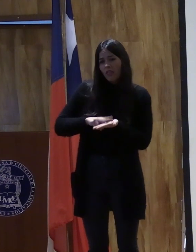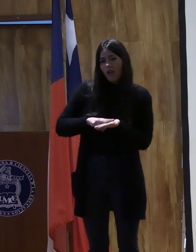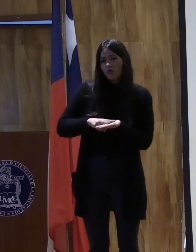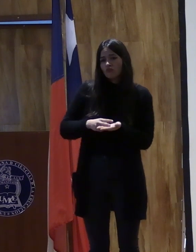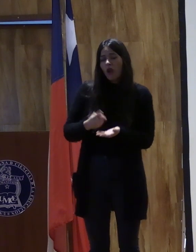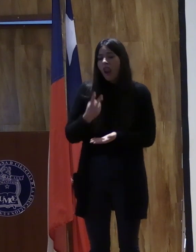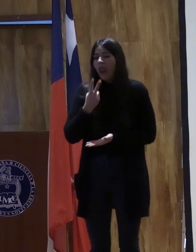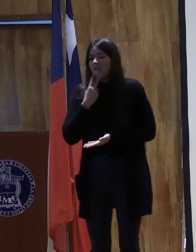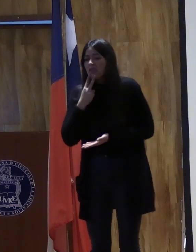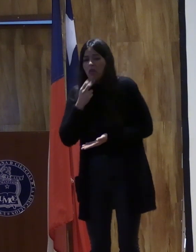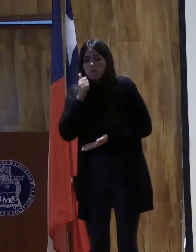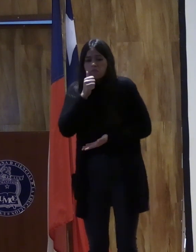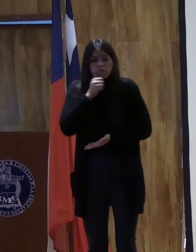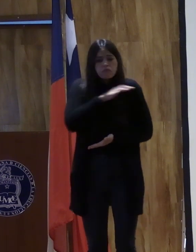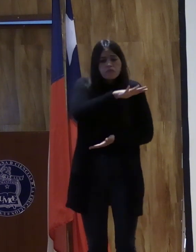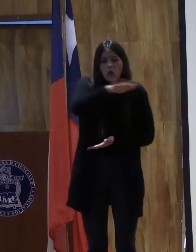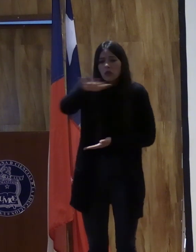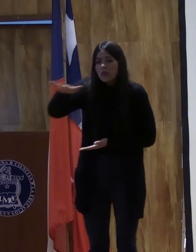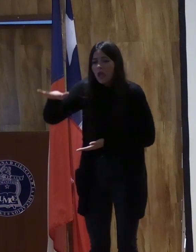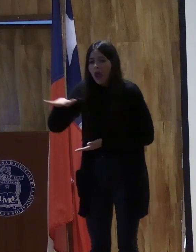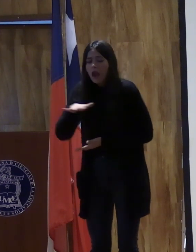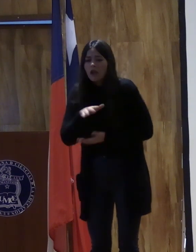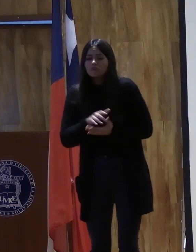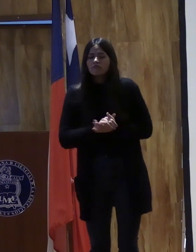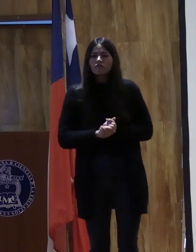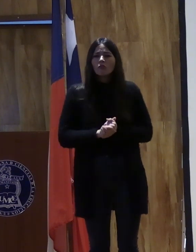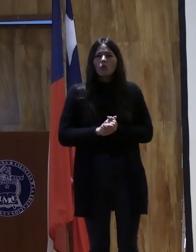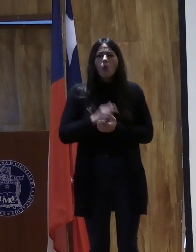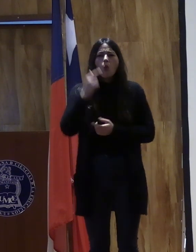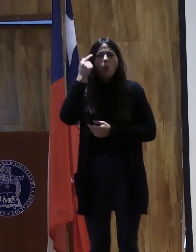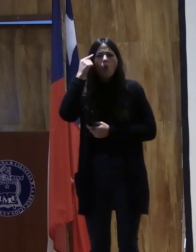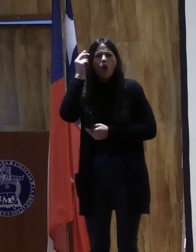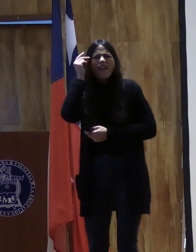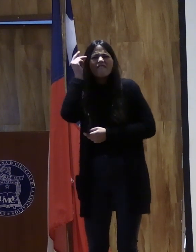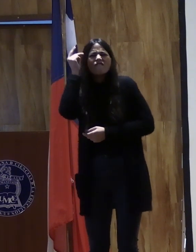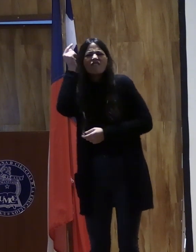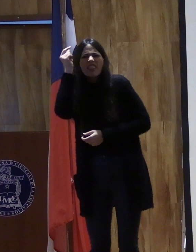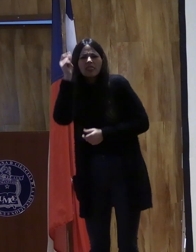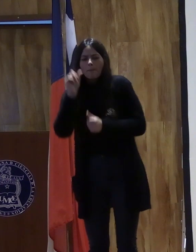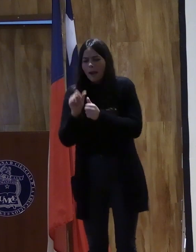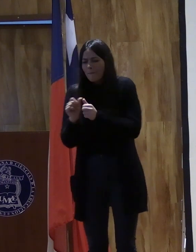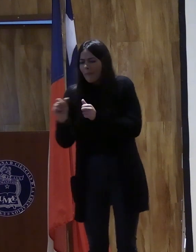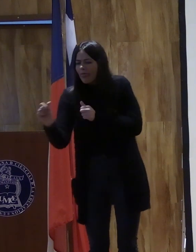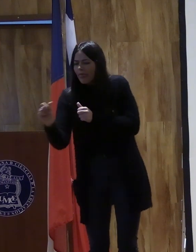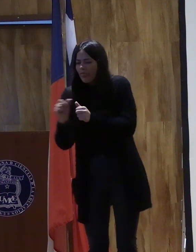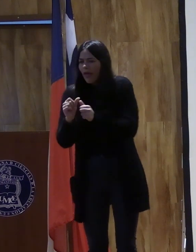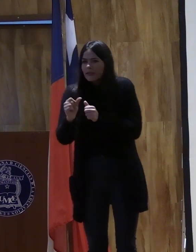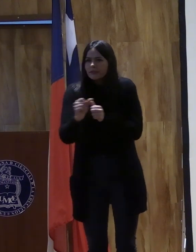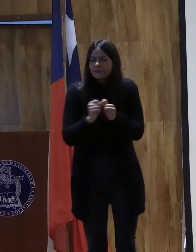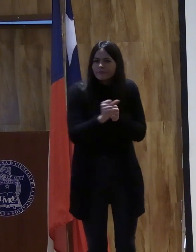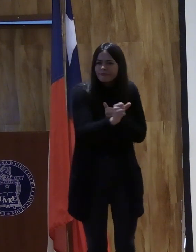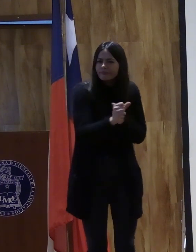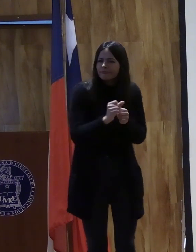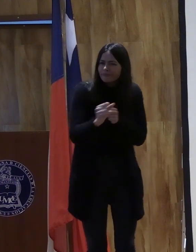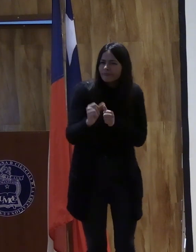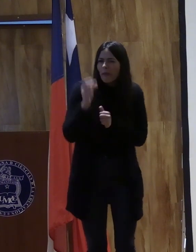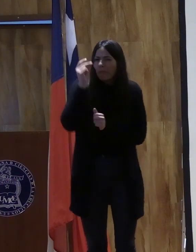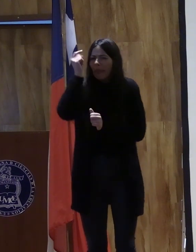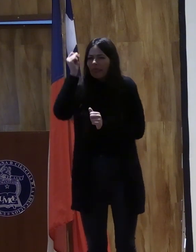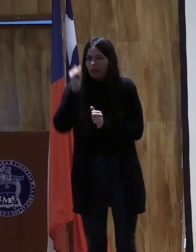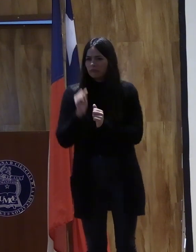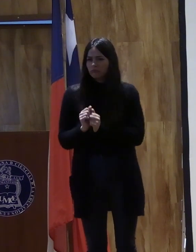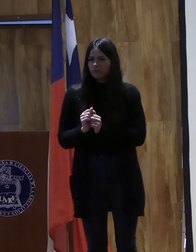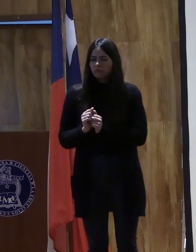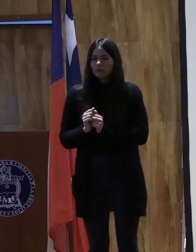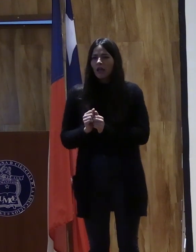la vida cotidiana, uno inventa unidades de medida que tengan que ver